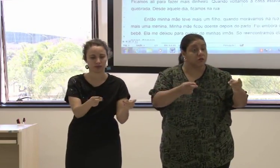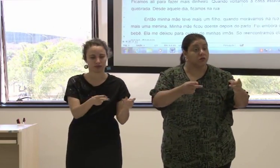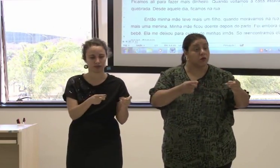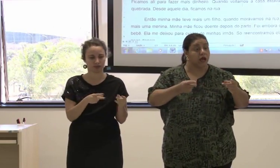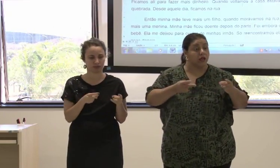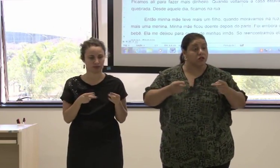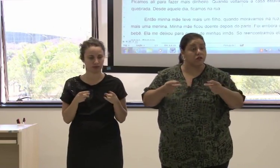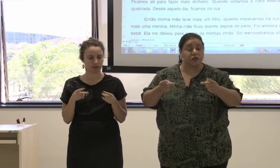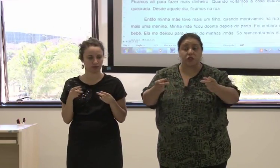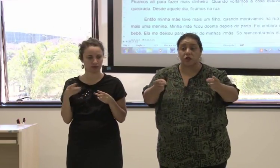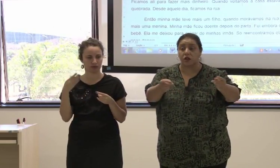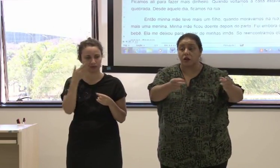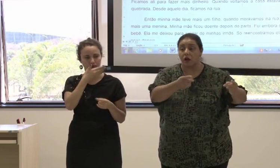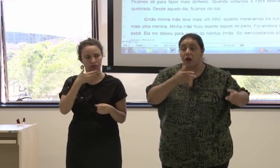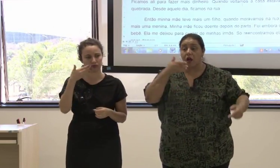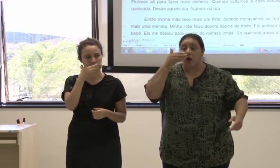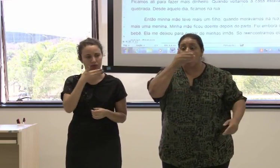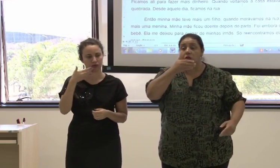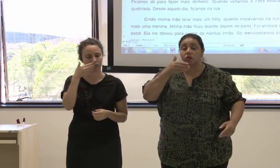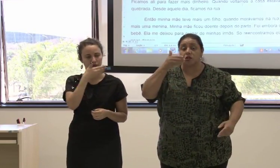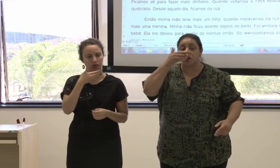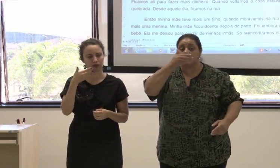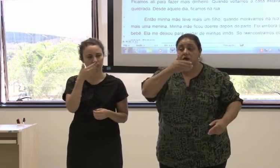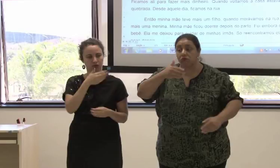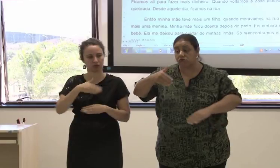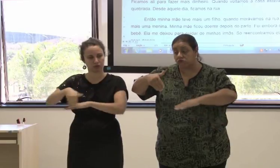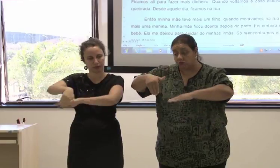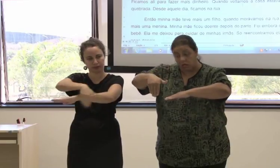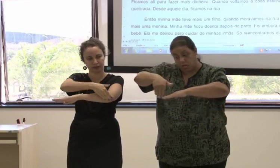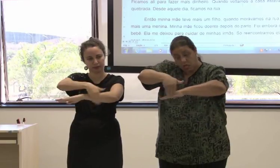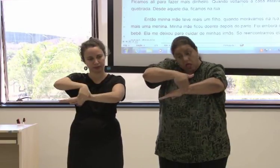O que a gente vendia? Onde?